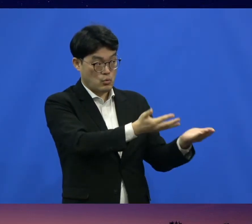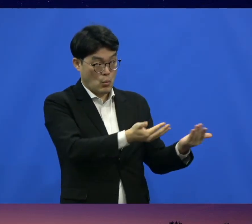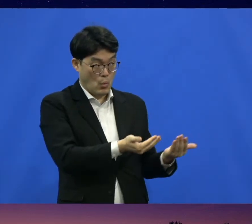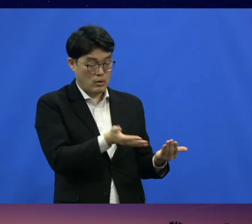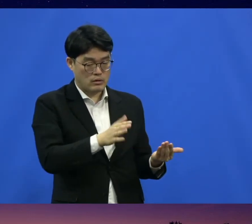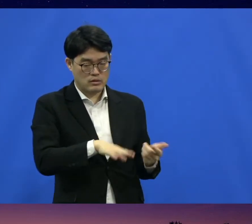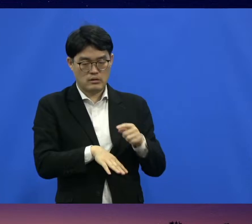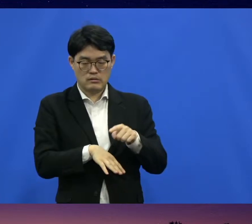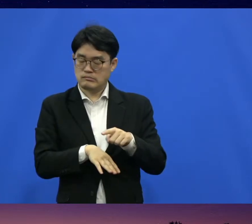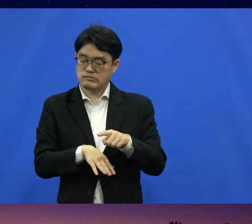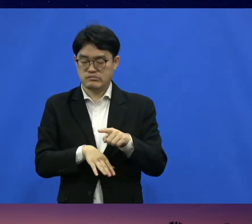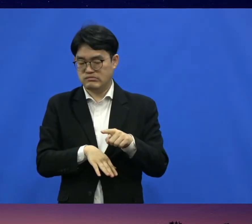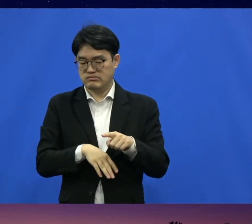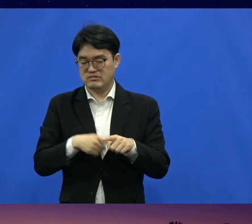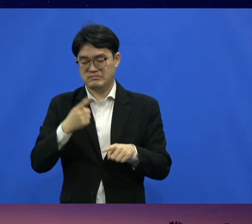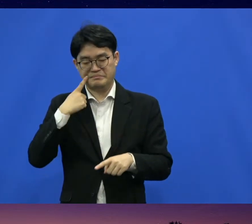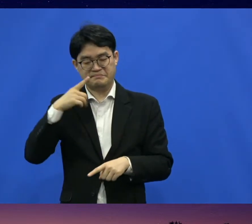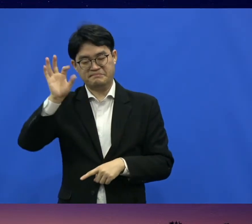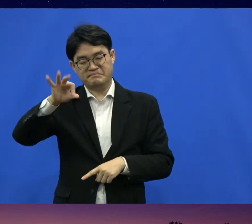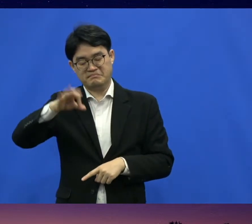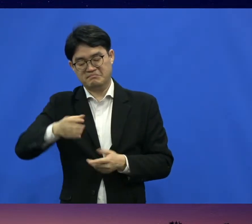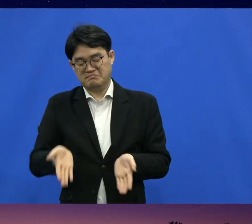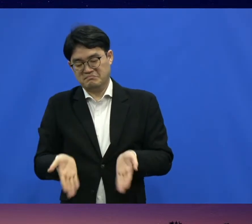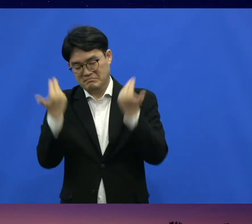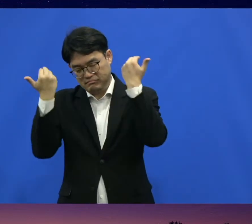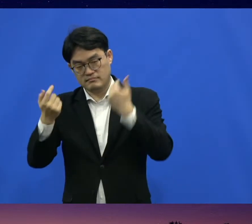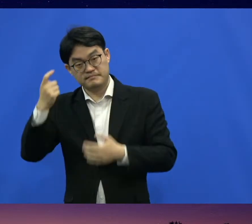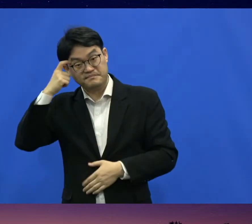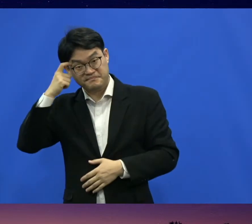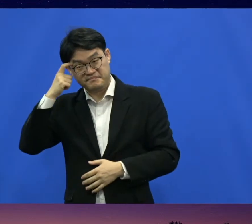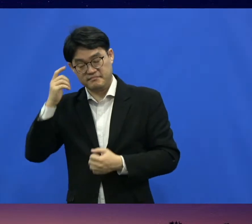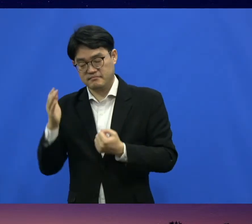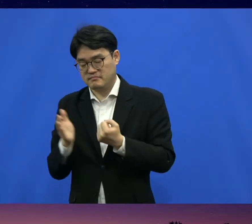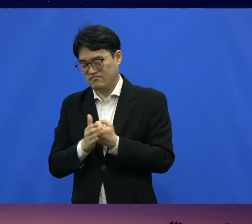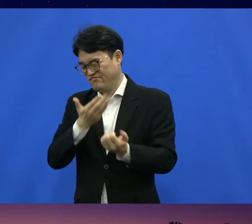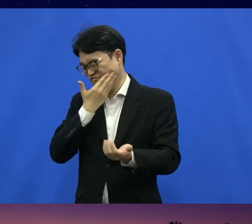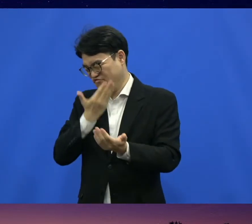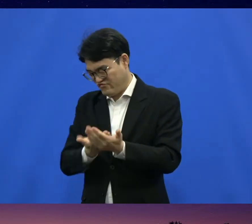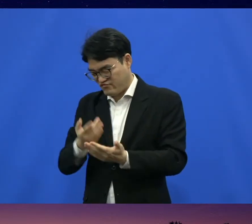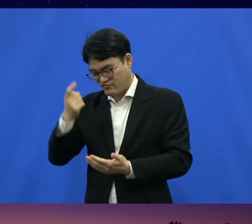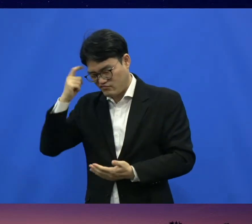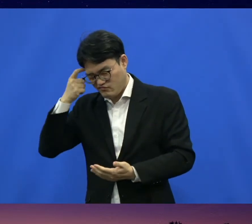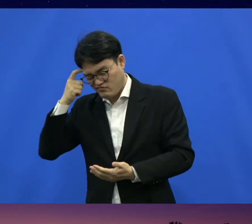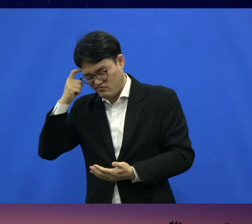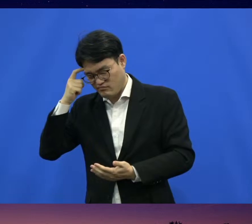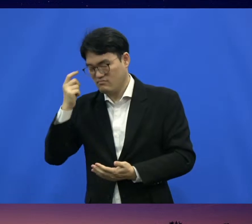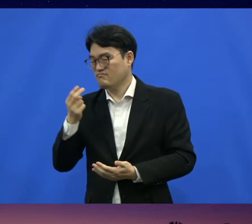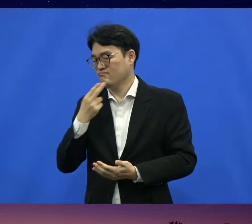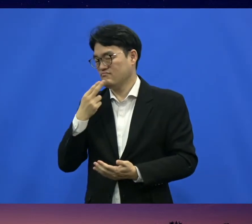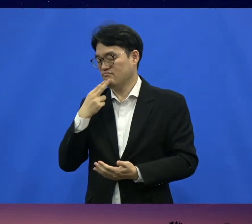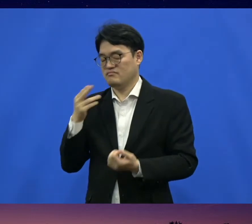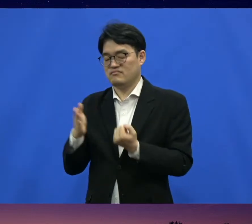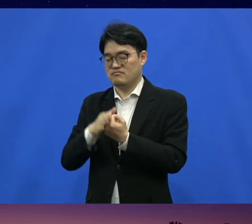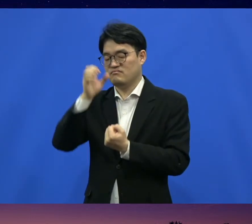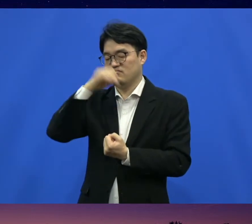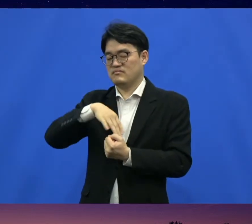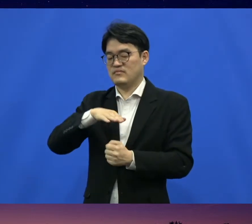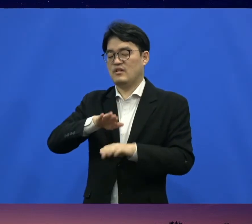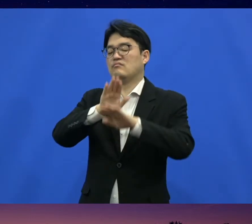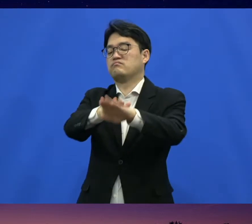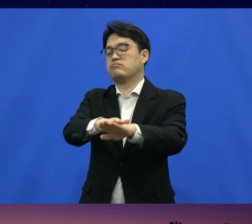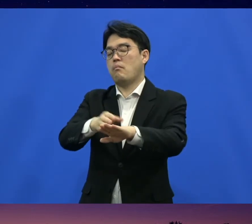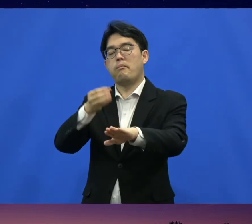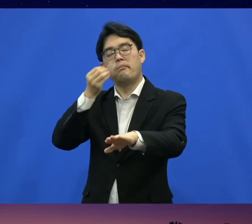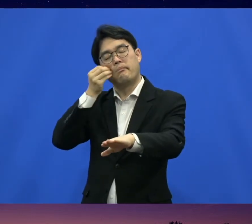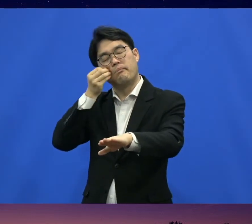중요하게 여기지 않았어요. 중요한 것을 아주 중요하게 여기지 못하는 것. 사울이 영적인 눈이